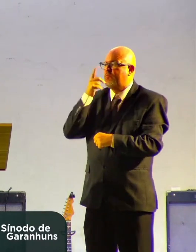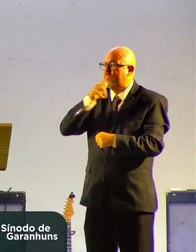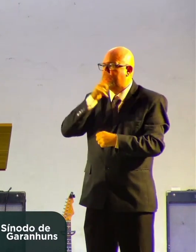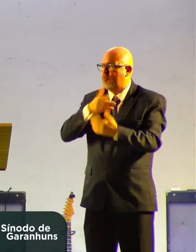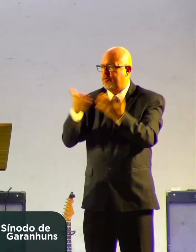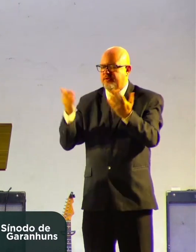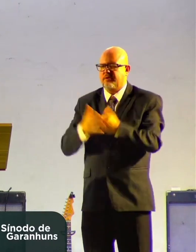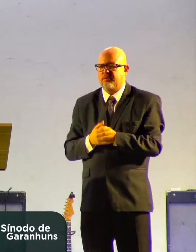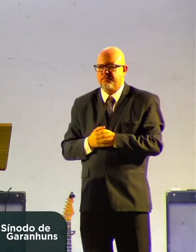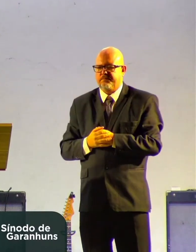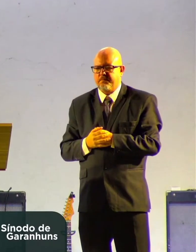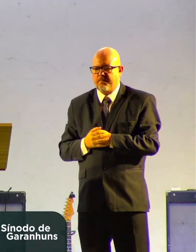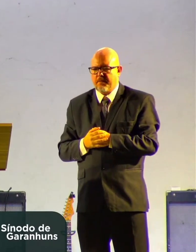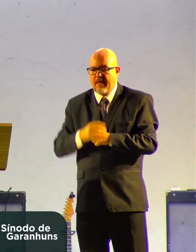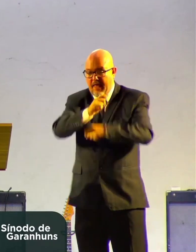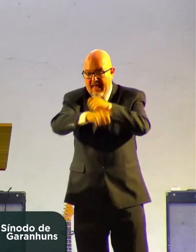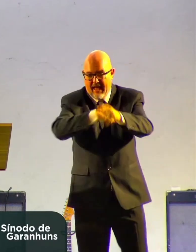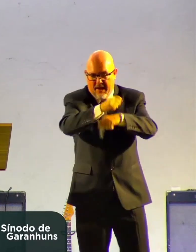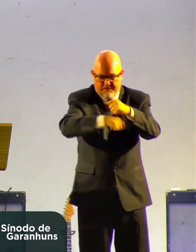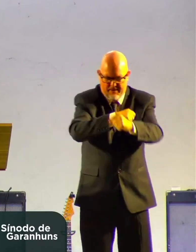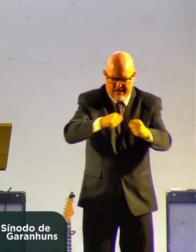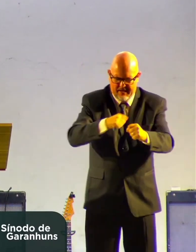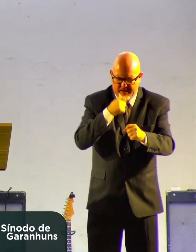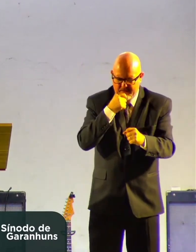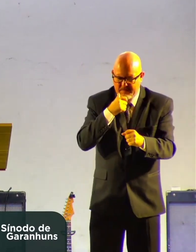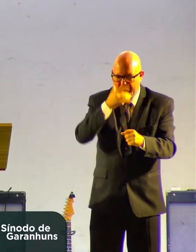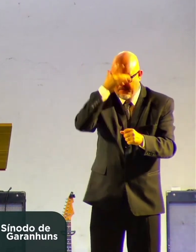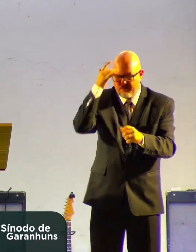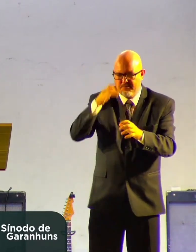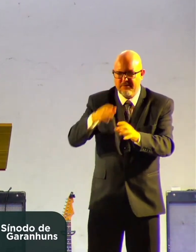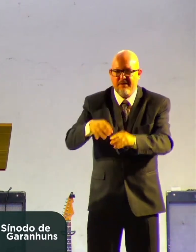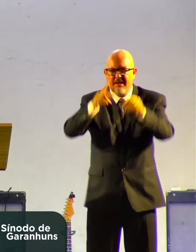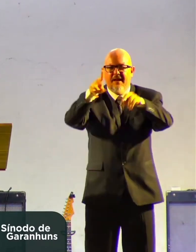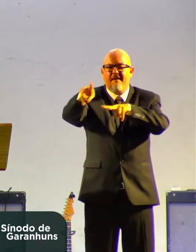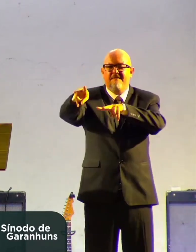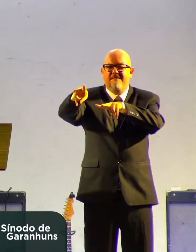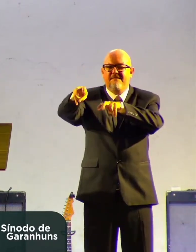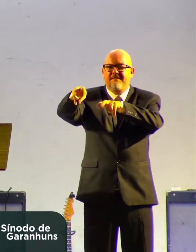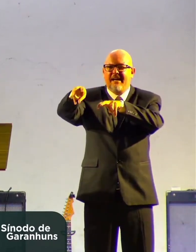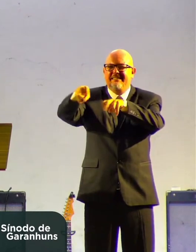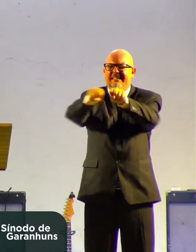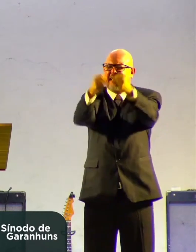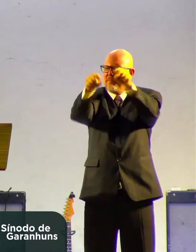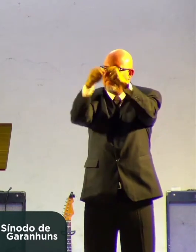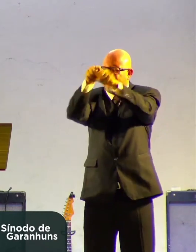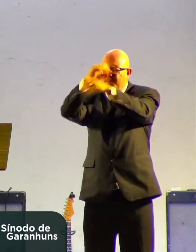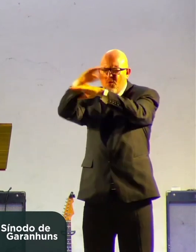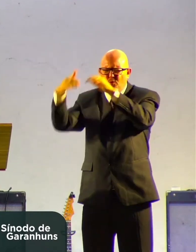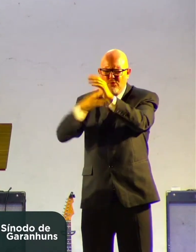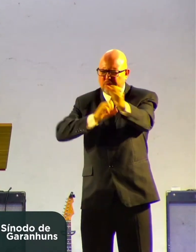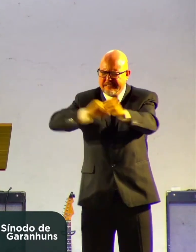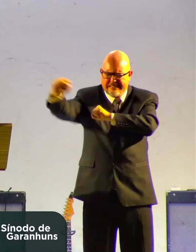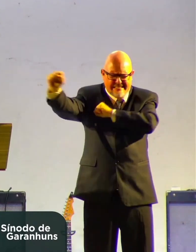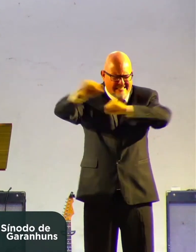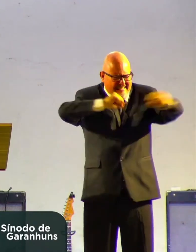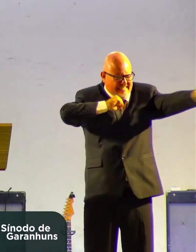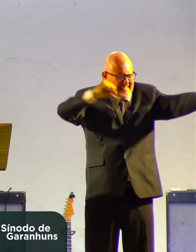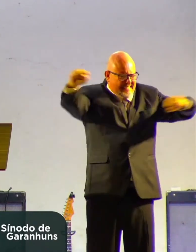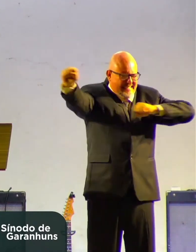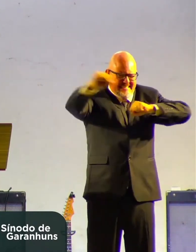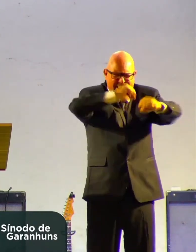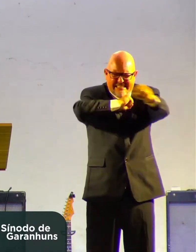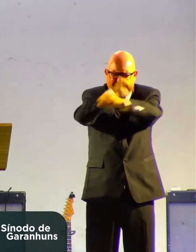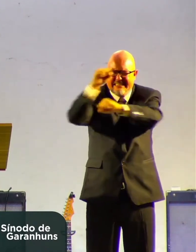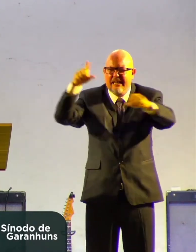conseguiram. Amarraram essa moça, levaram-na para uma fazenda, e ela quebrou tudo por lá. Tiveram que devolver a moça no